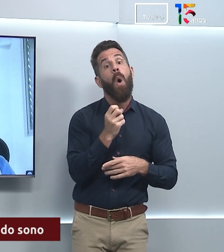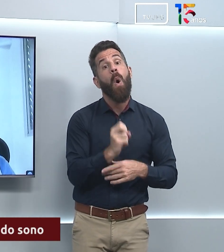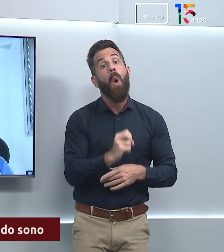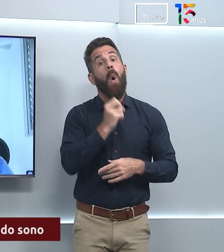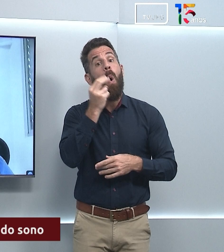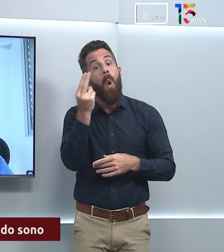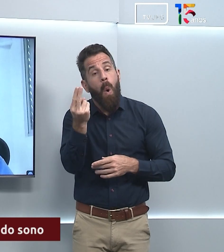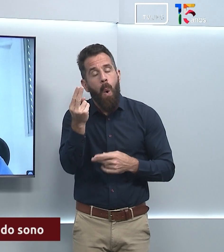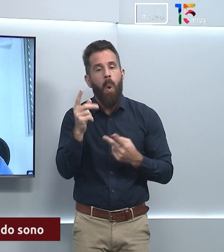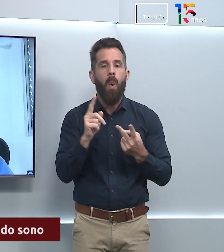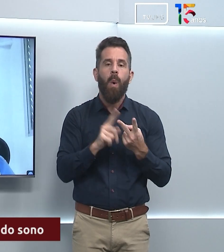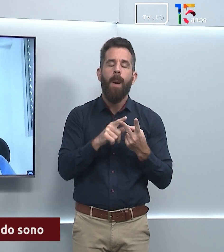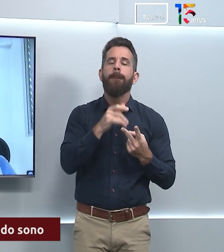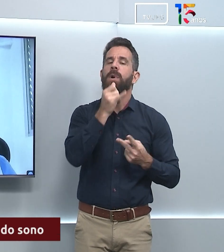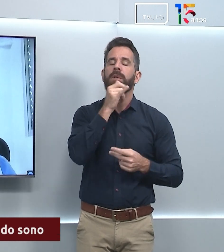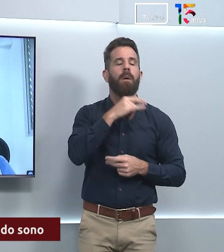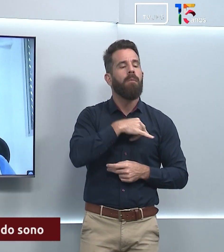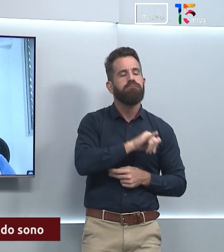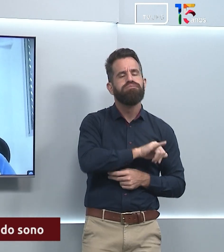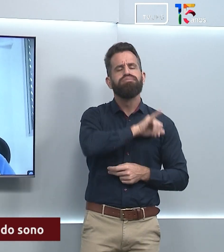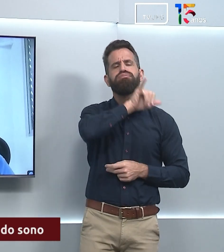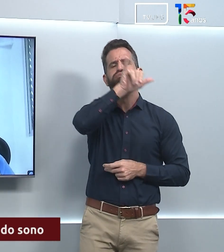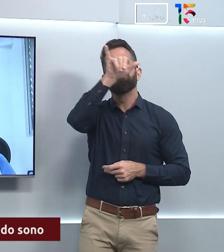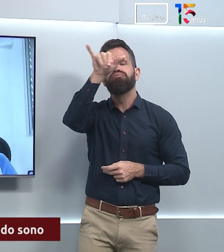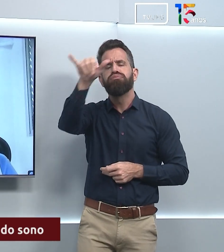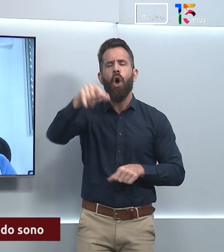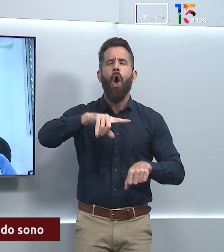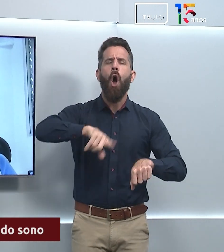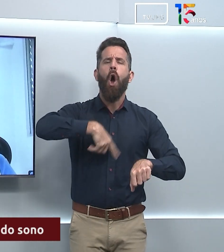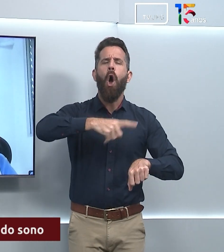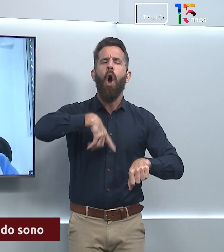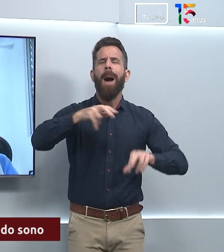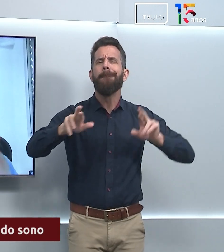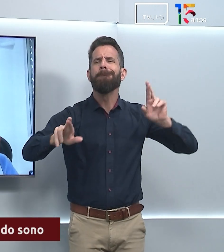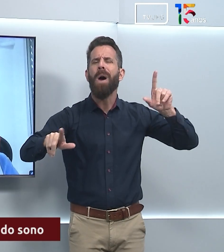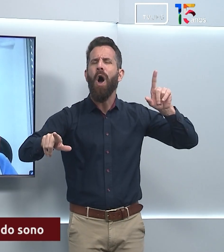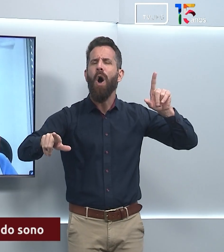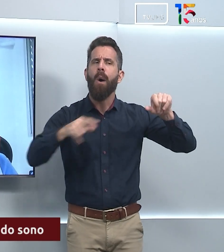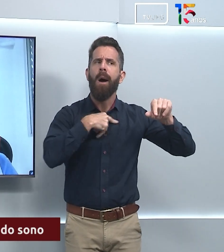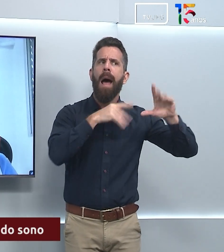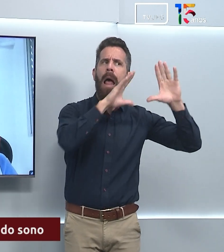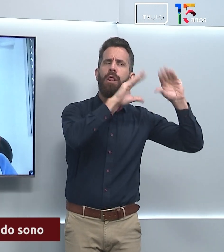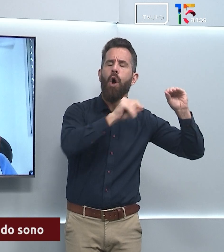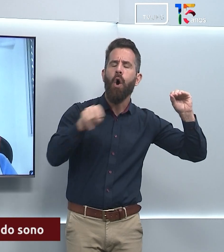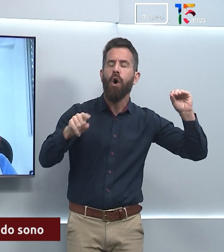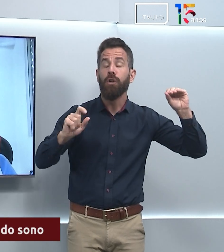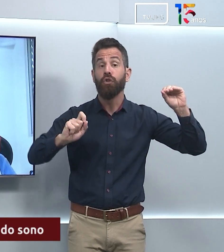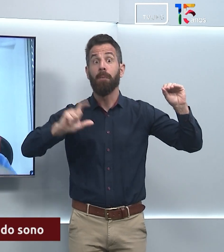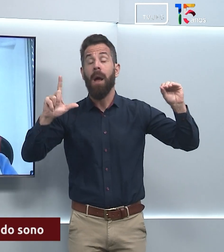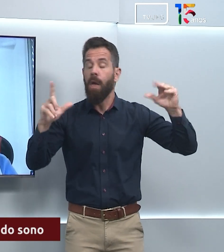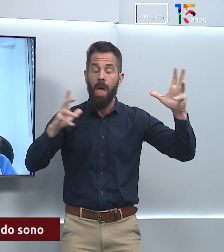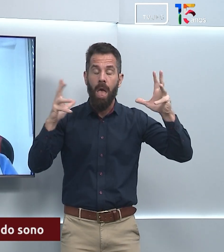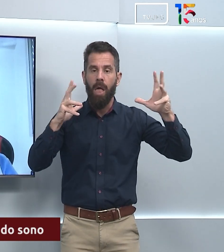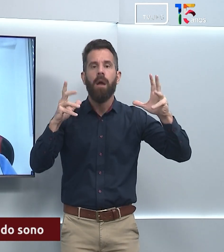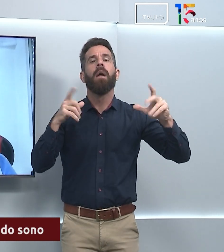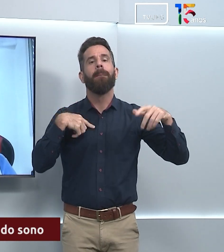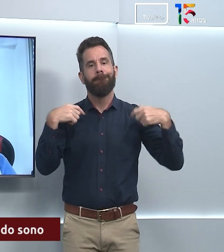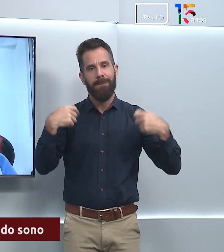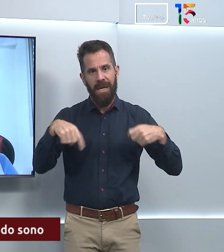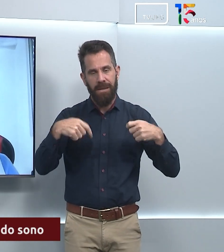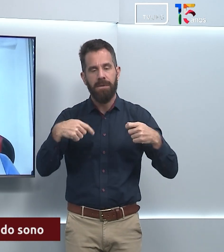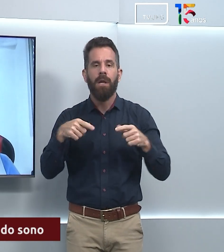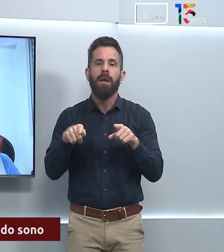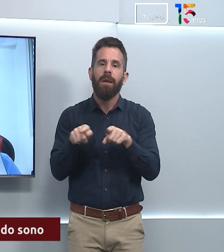faz uma viagem que tem muitas horas de diferença, fica meio bagunçado o seu ritmo circadiano, é uma indicação de você